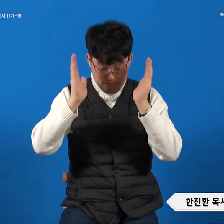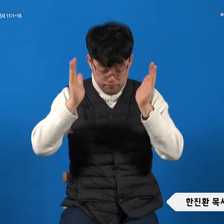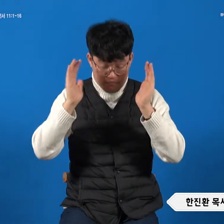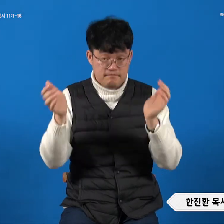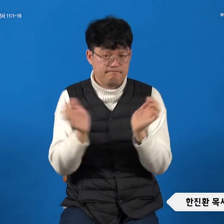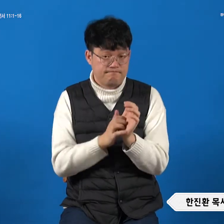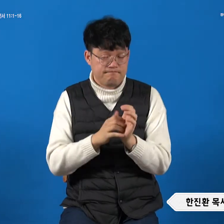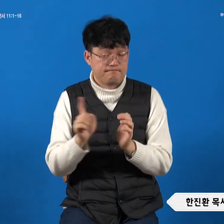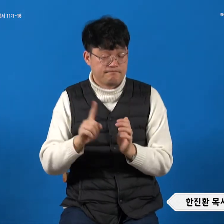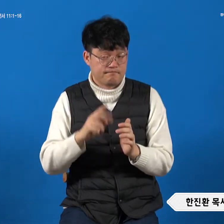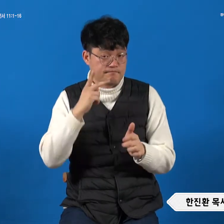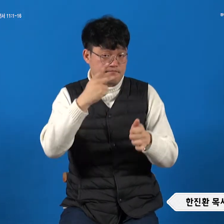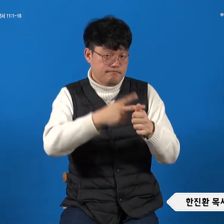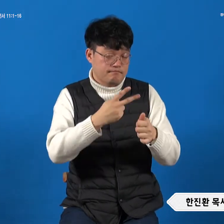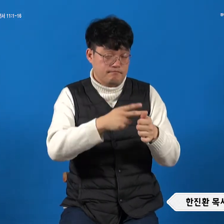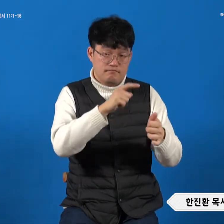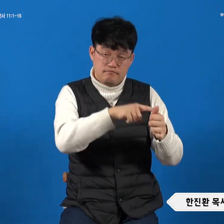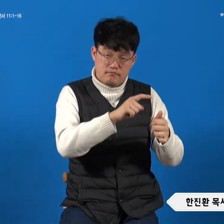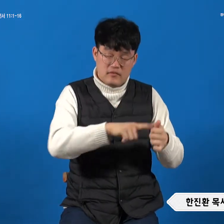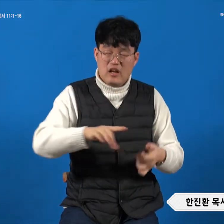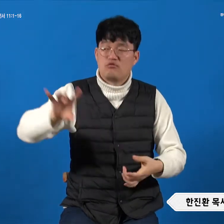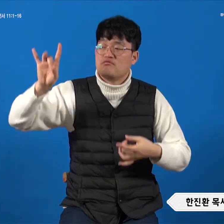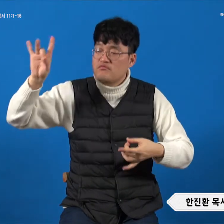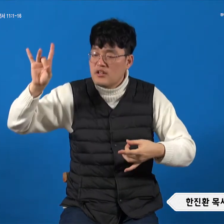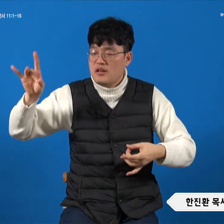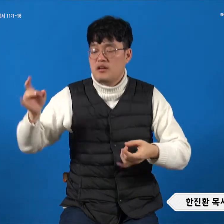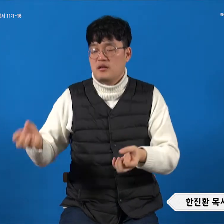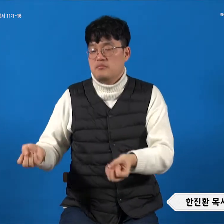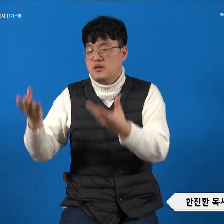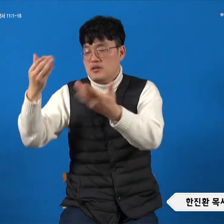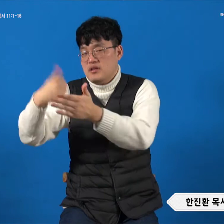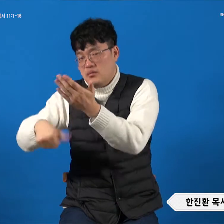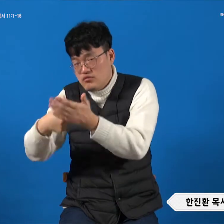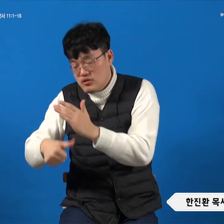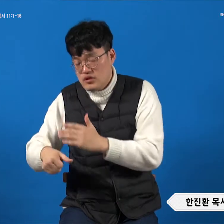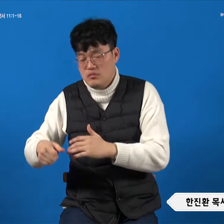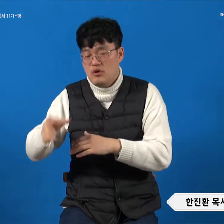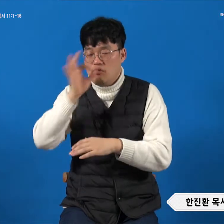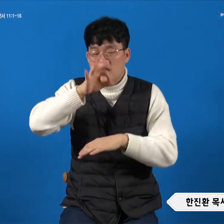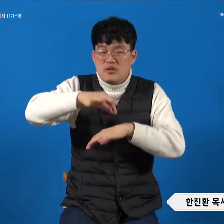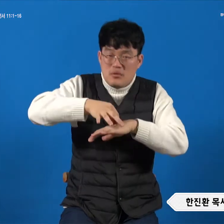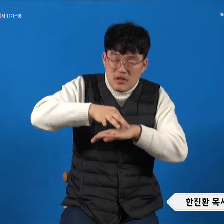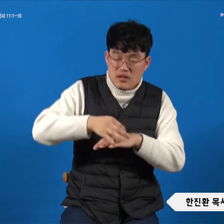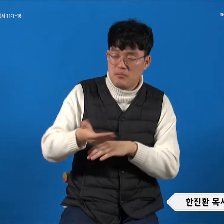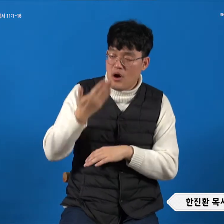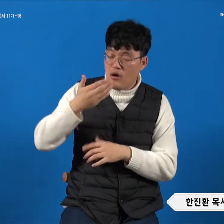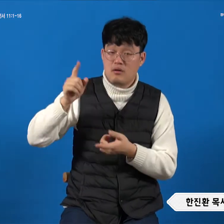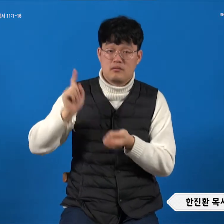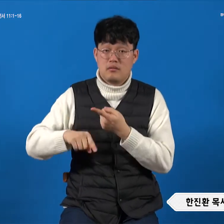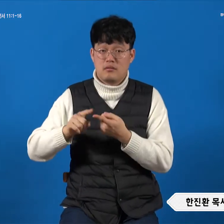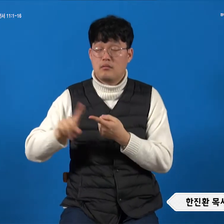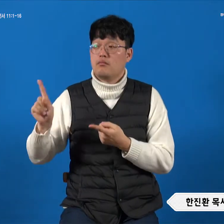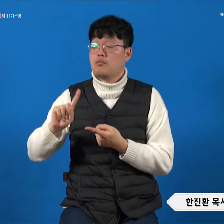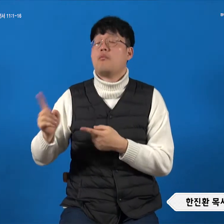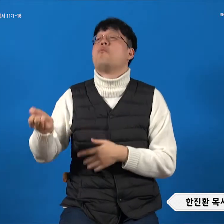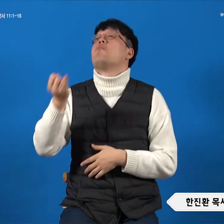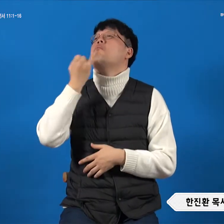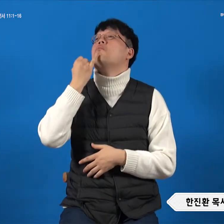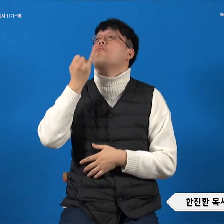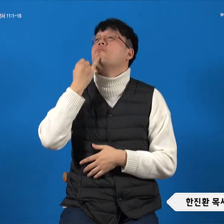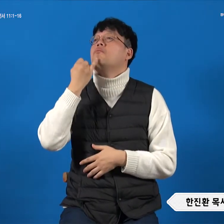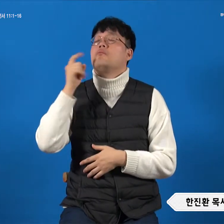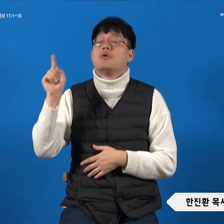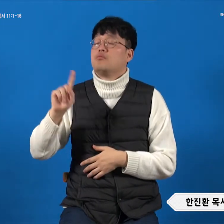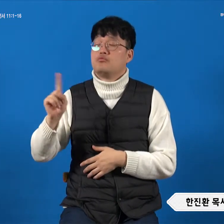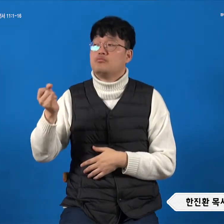8장에서 공부를 했죠. 바울 사도는 우상의 제물이든 돼지고기든 음식 먹는 거에는